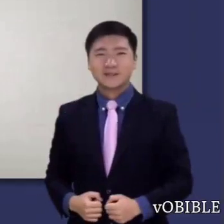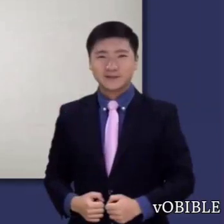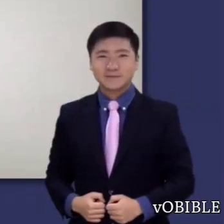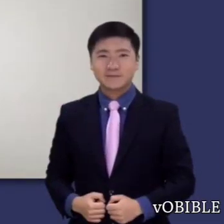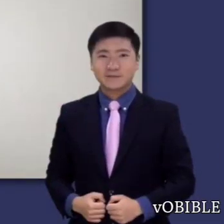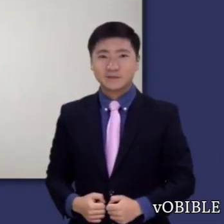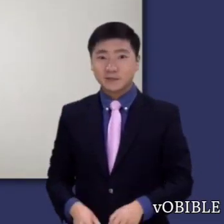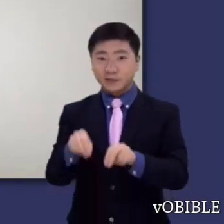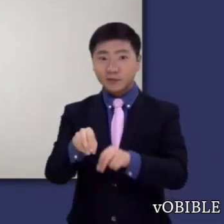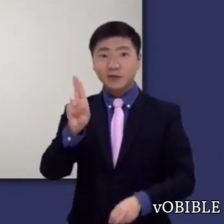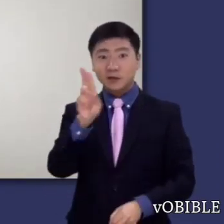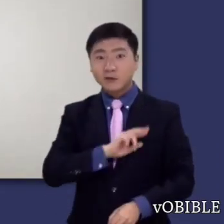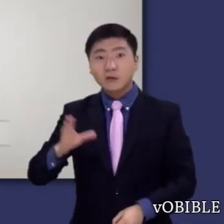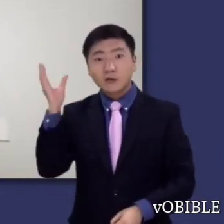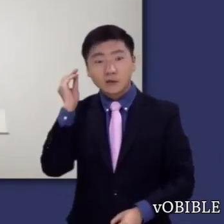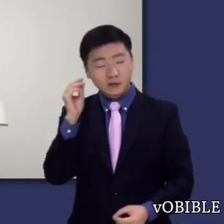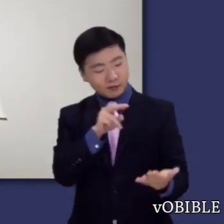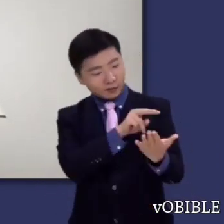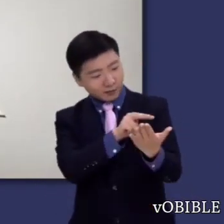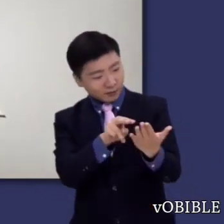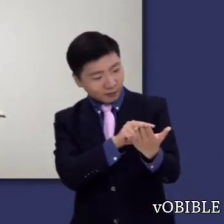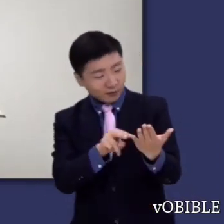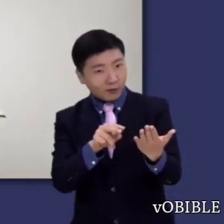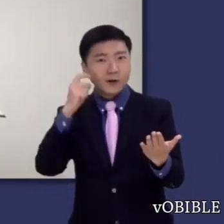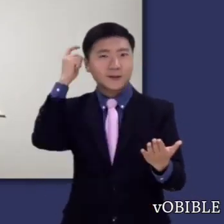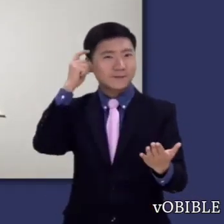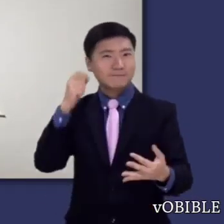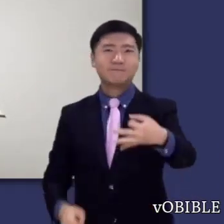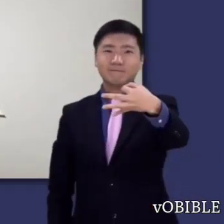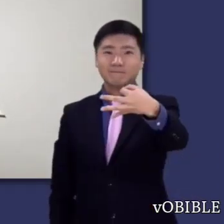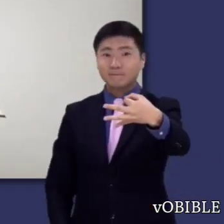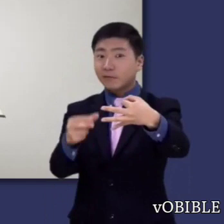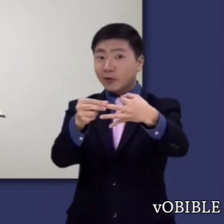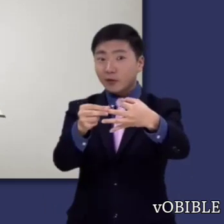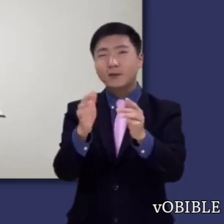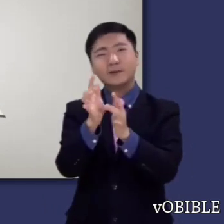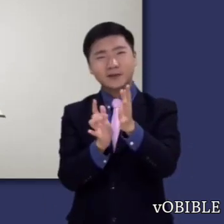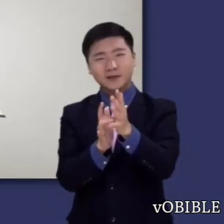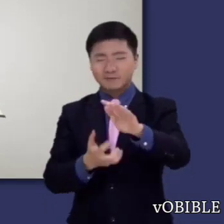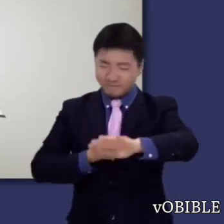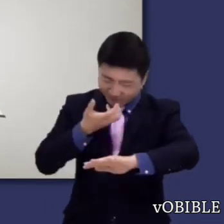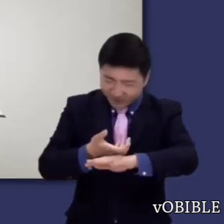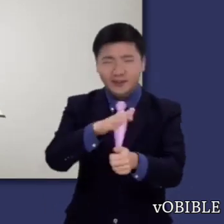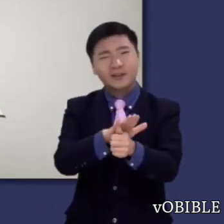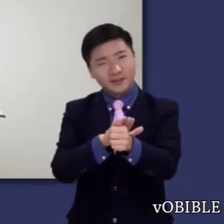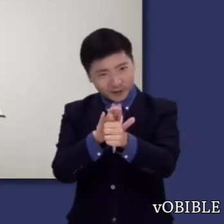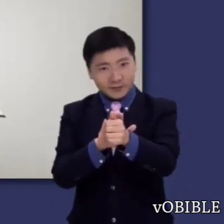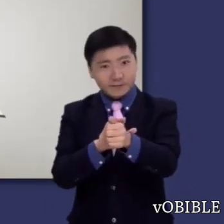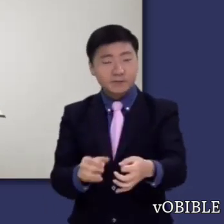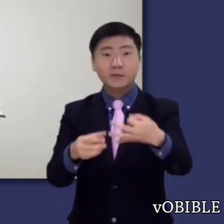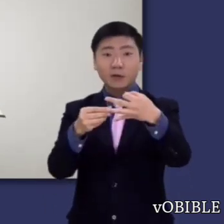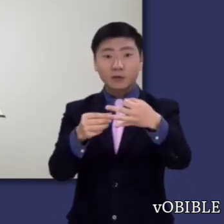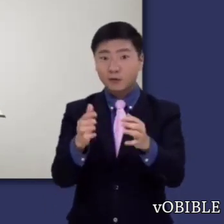你阅读约翰福音时，请留意， 耶稣多么的爱人类，